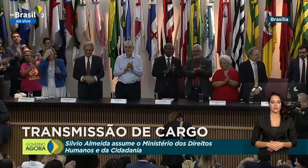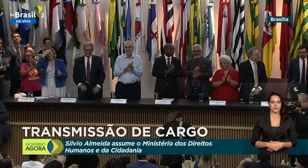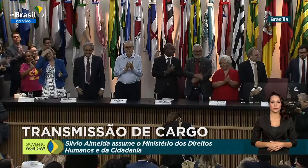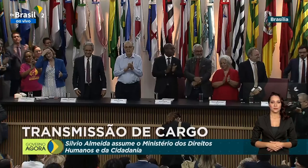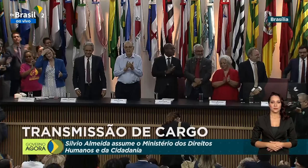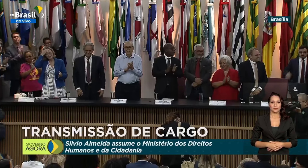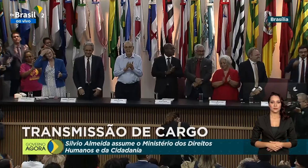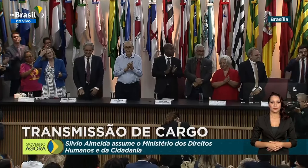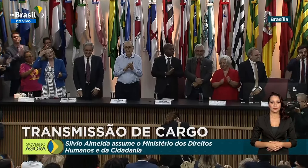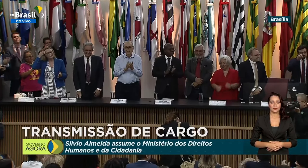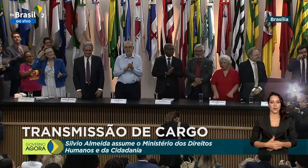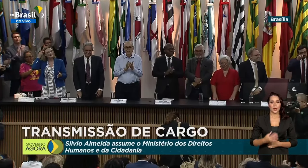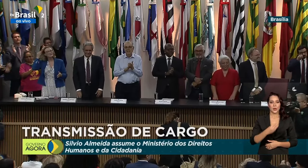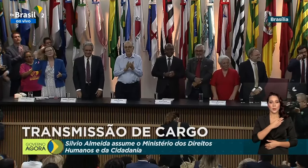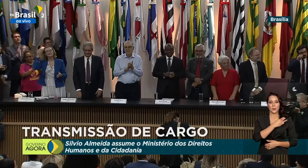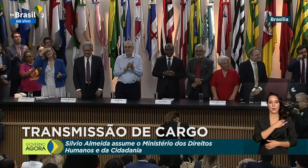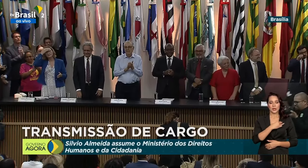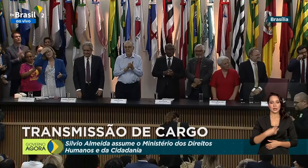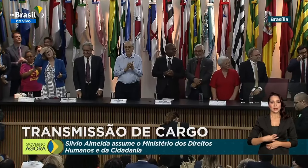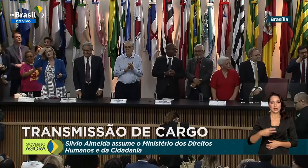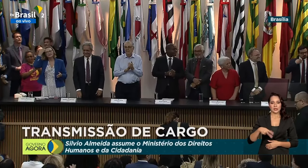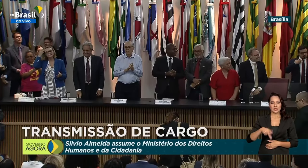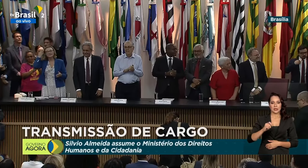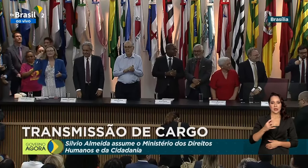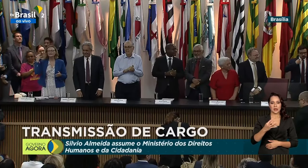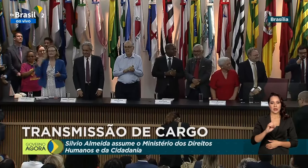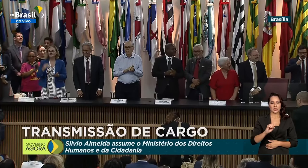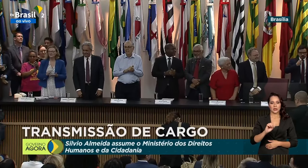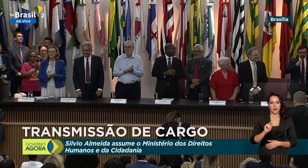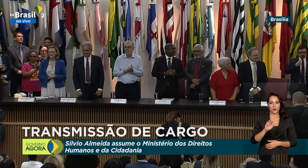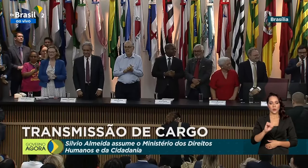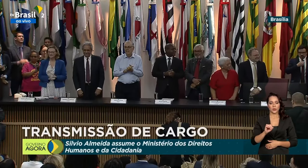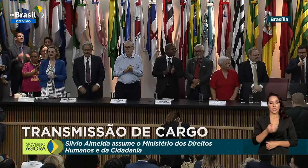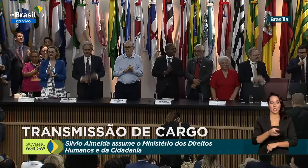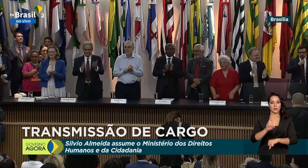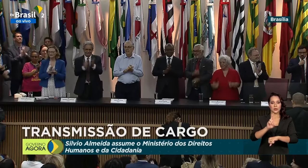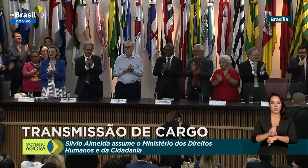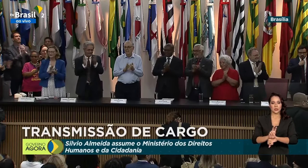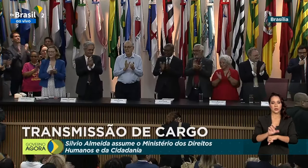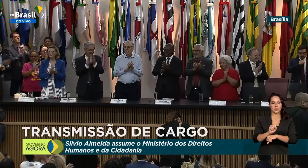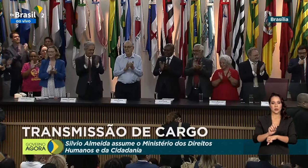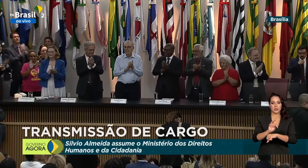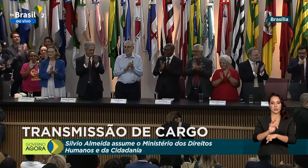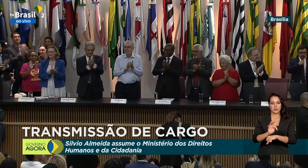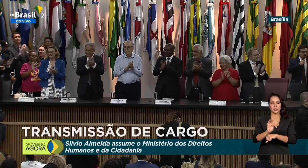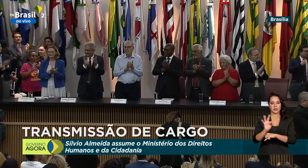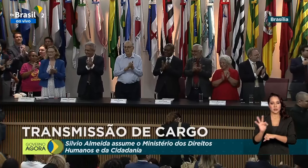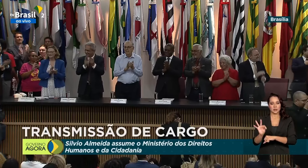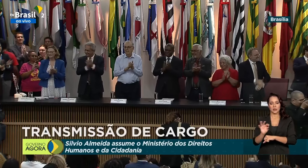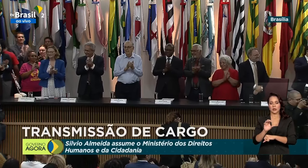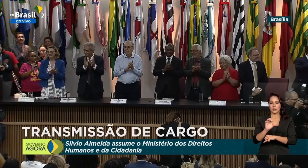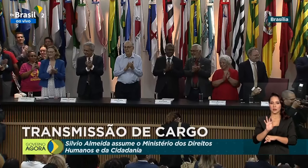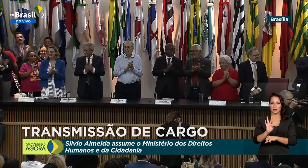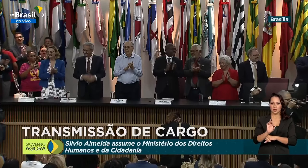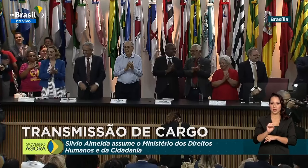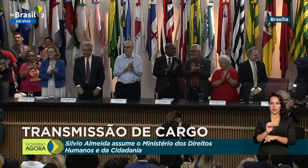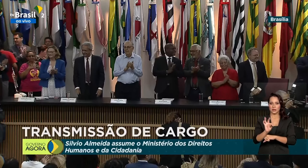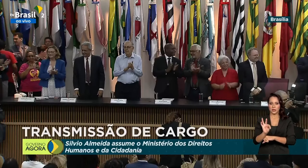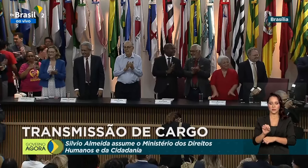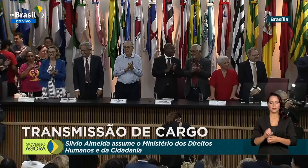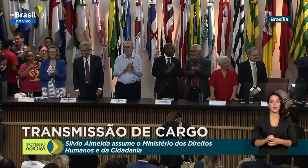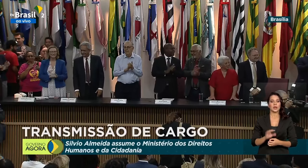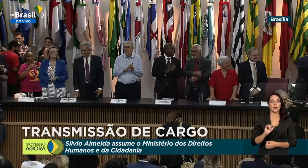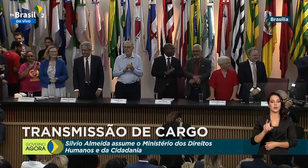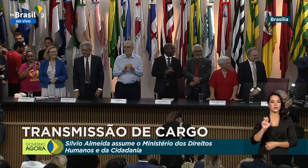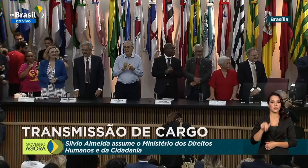ministra Cátia Arruda representando o Tribunal Superior do Trabalho Ivan de Souza Filho